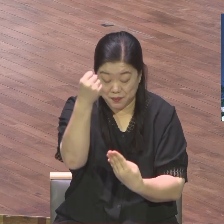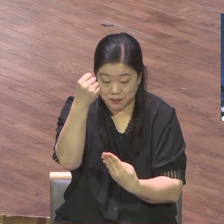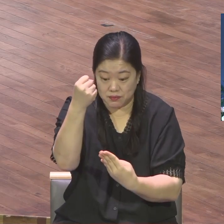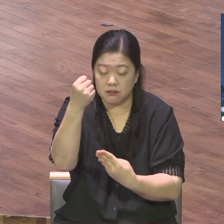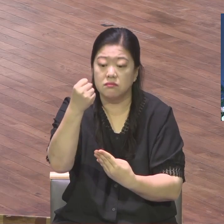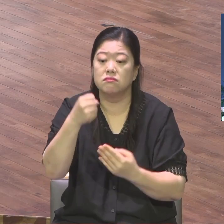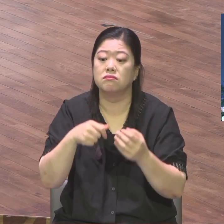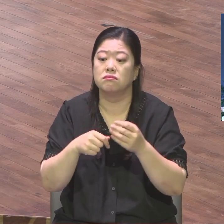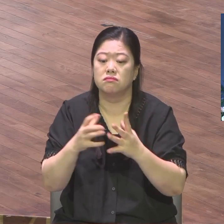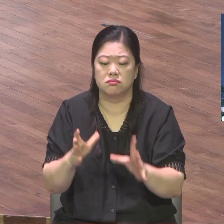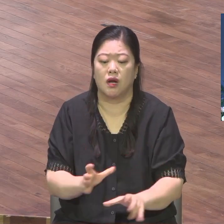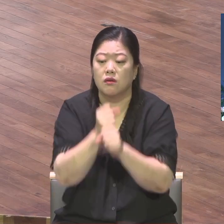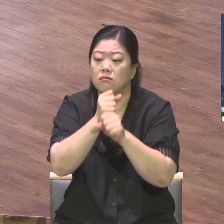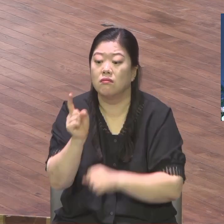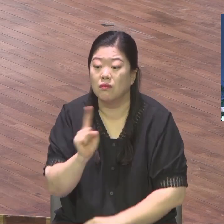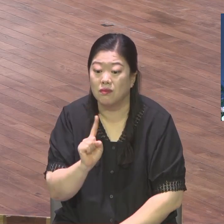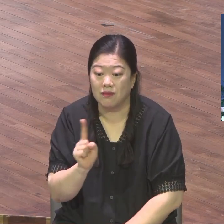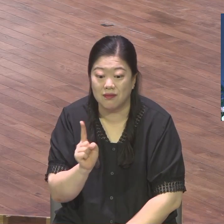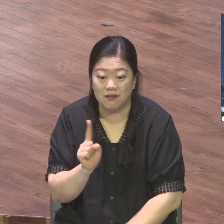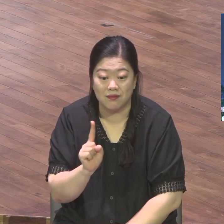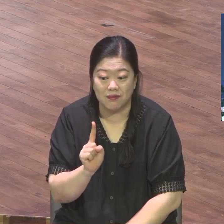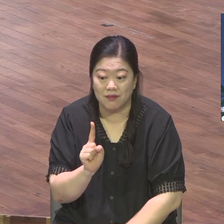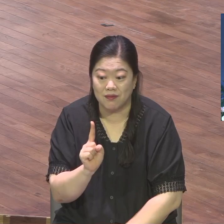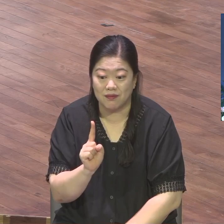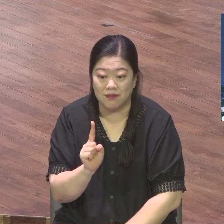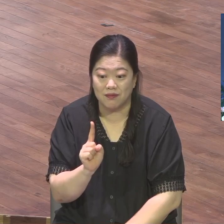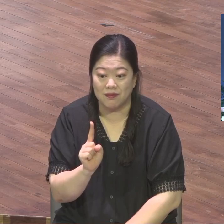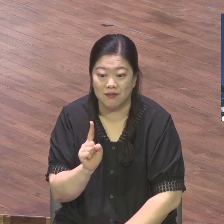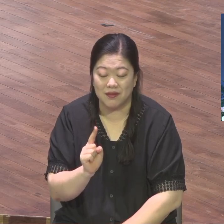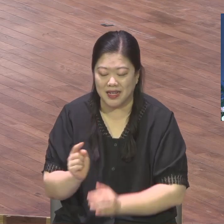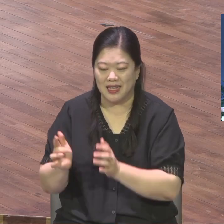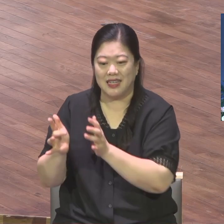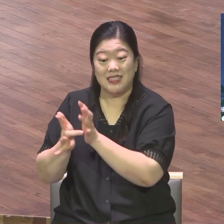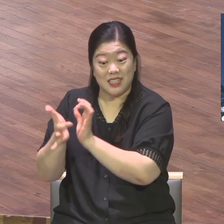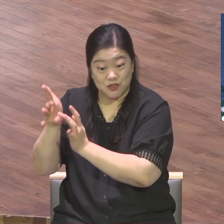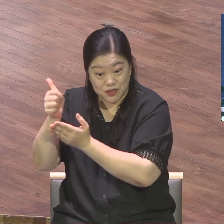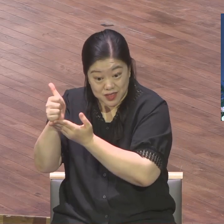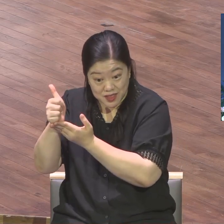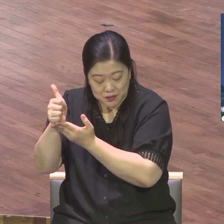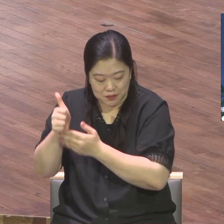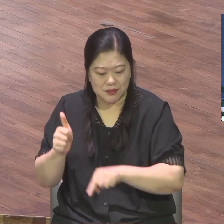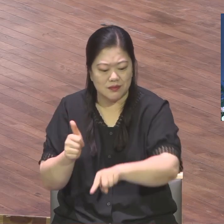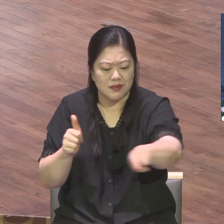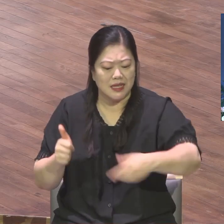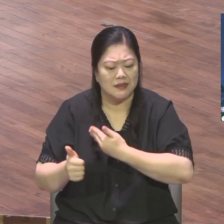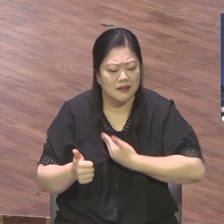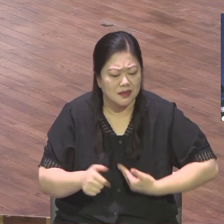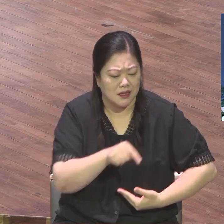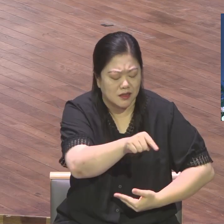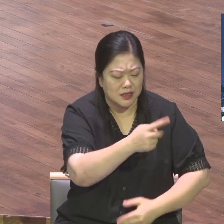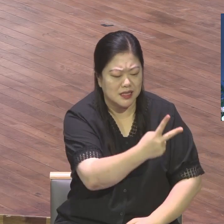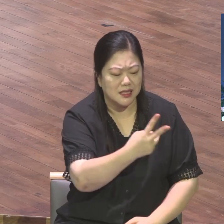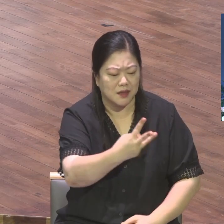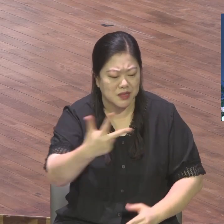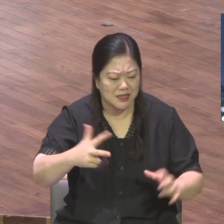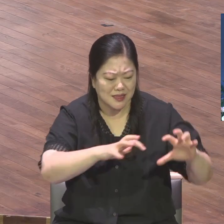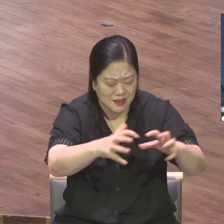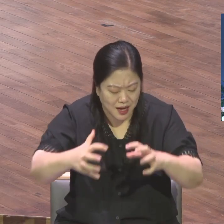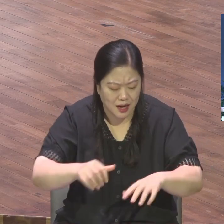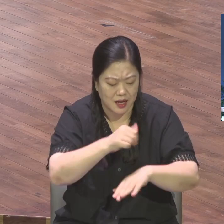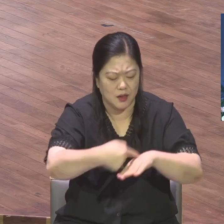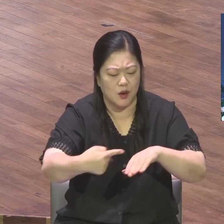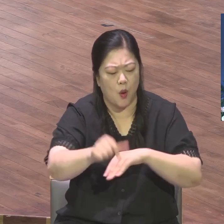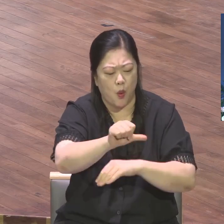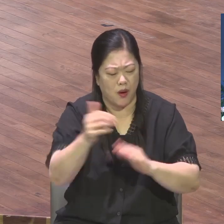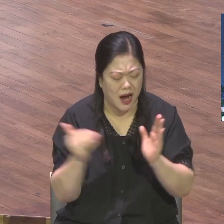간단히 말하면 예수님께서 제자들에게 이삼칠 나라 오천 종족 복음화에 비전과